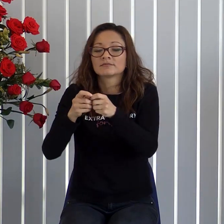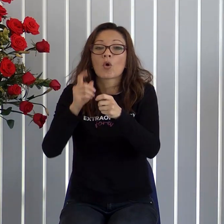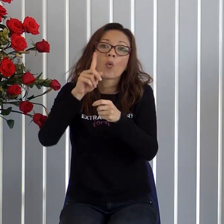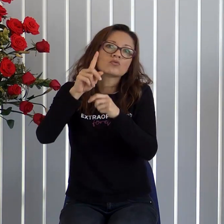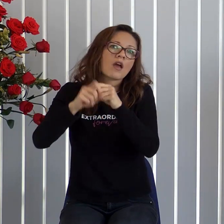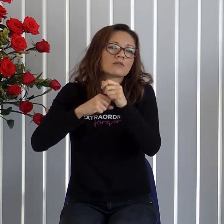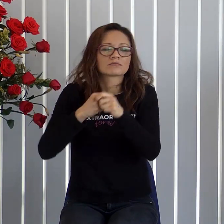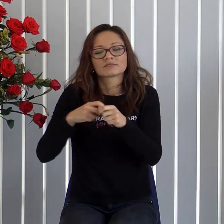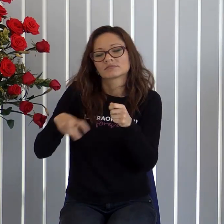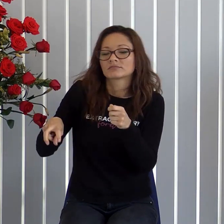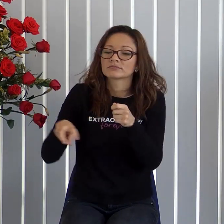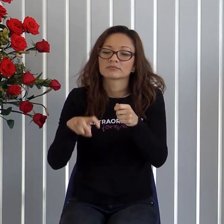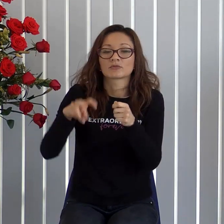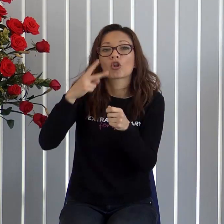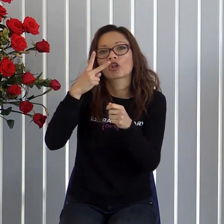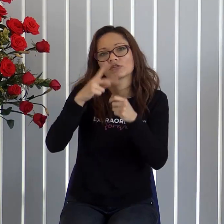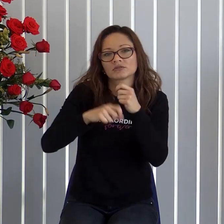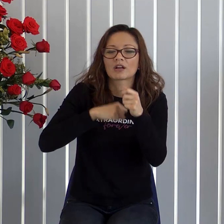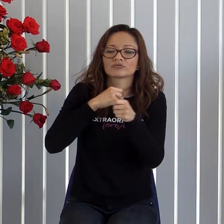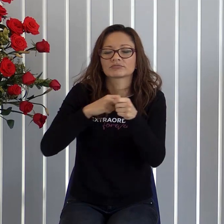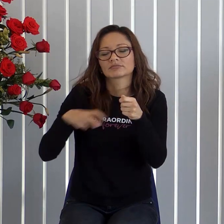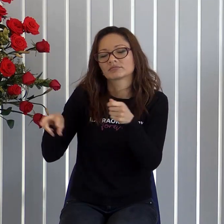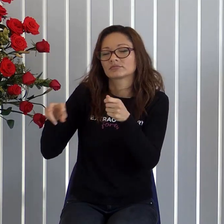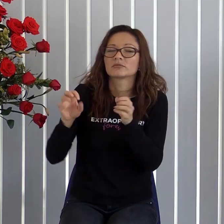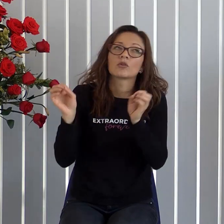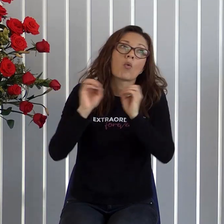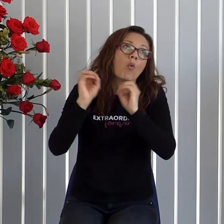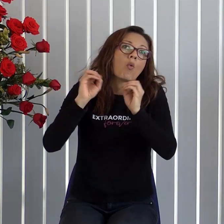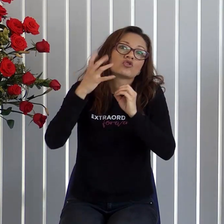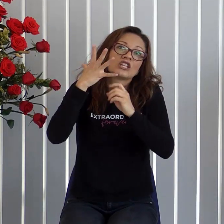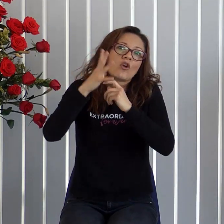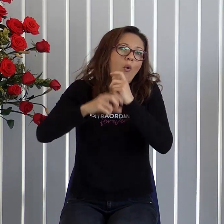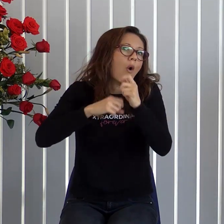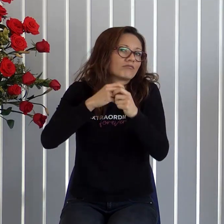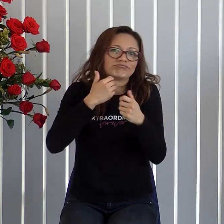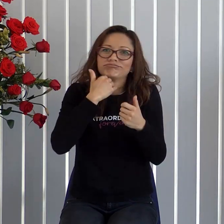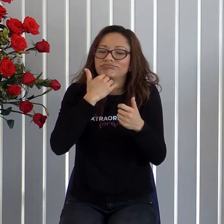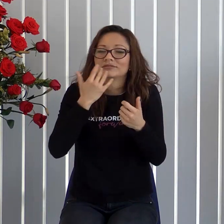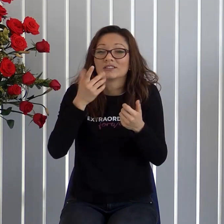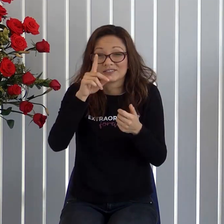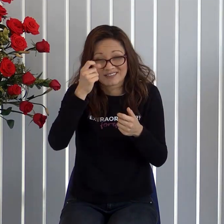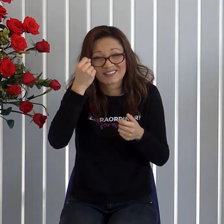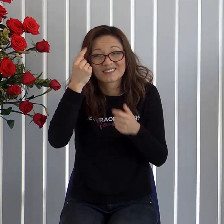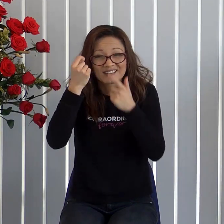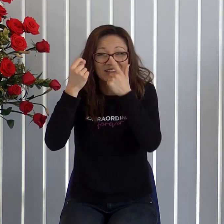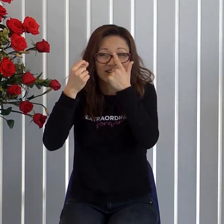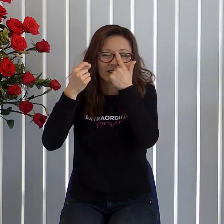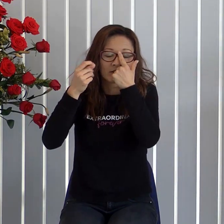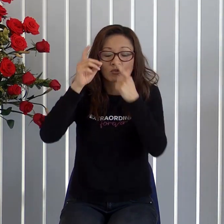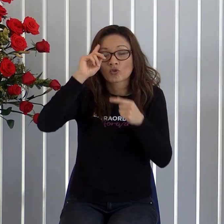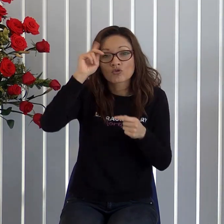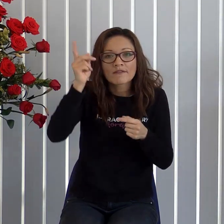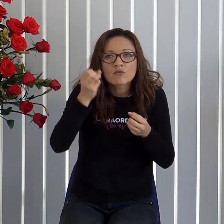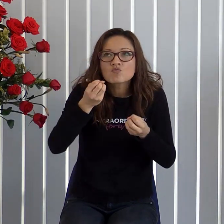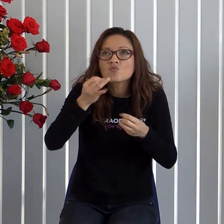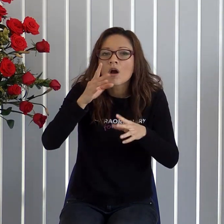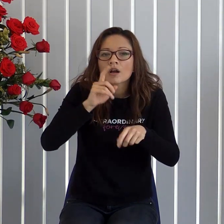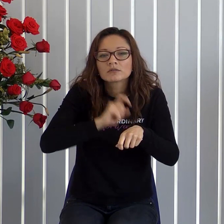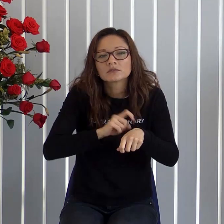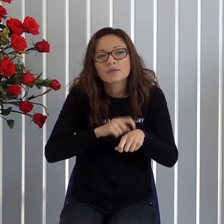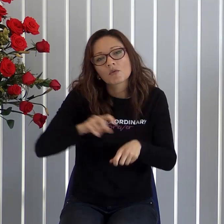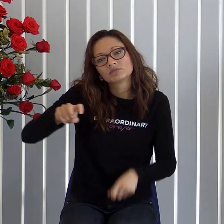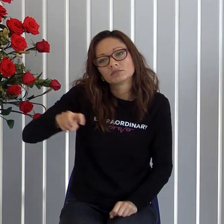año, o podía ser 2 años, o podía ser 5 años. ¿Entiende que no sabía cuánto iba a llevar la